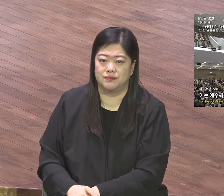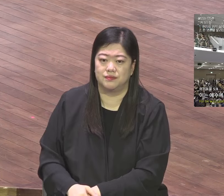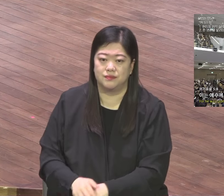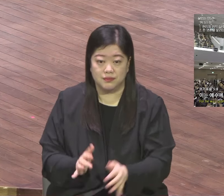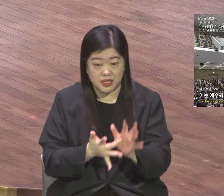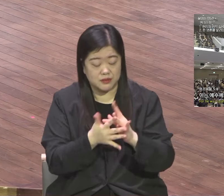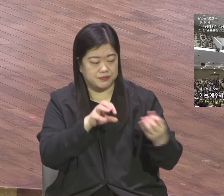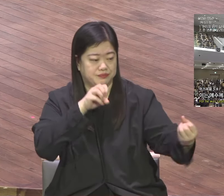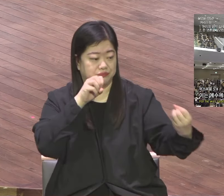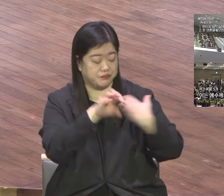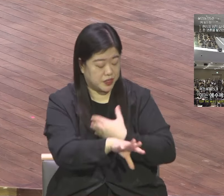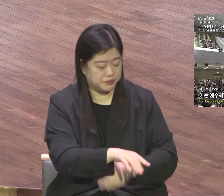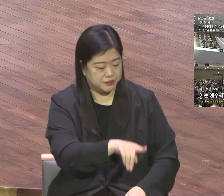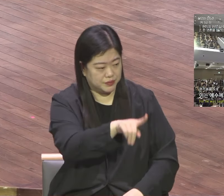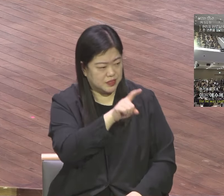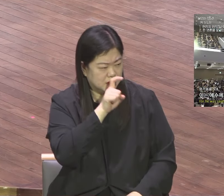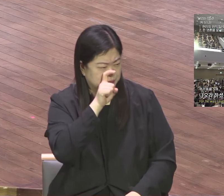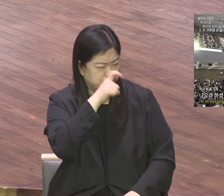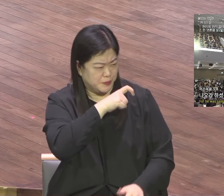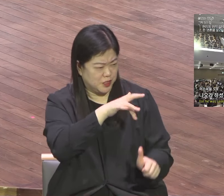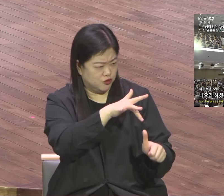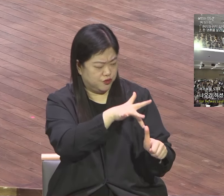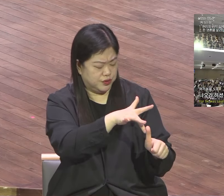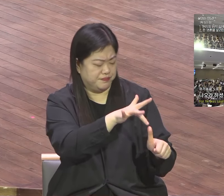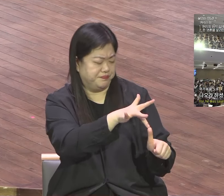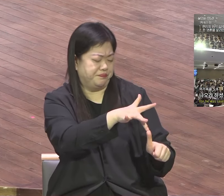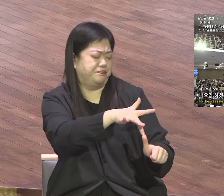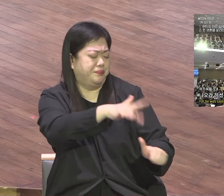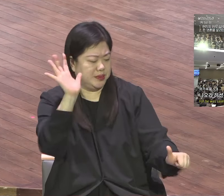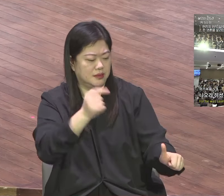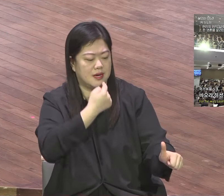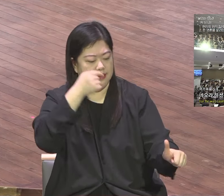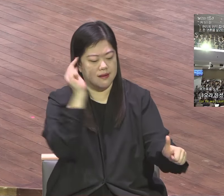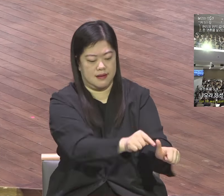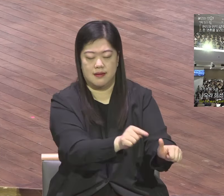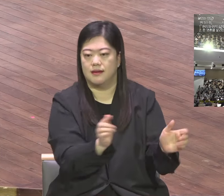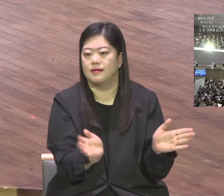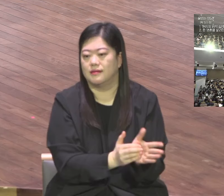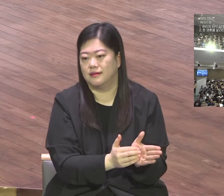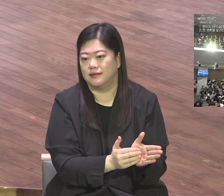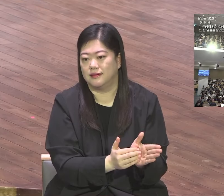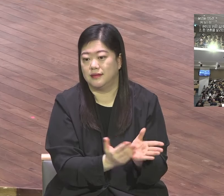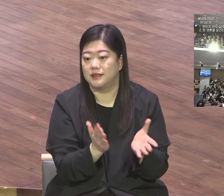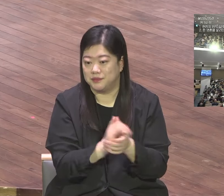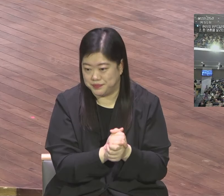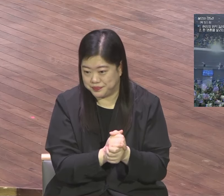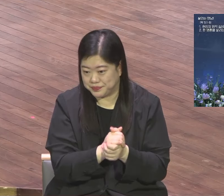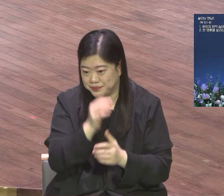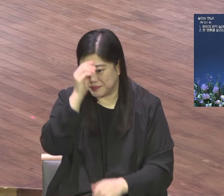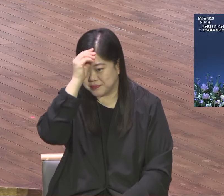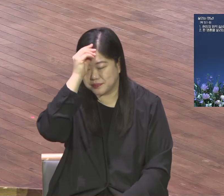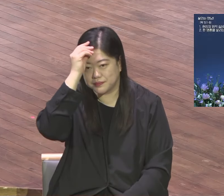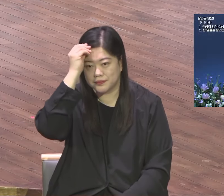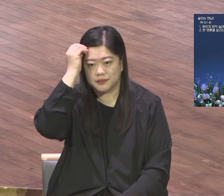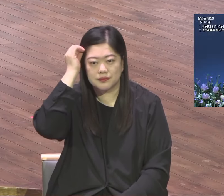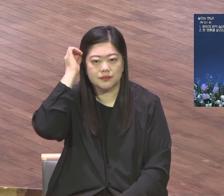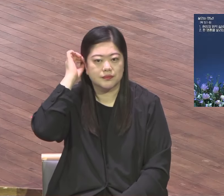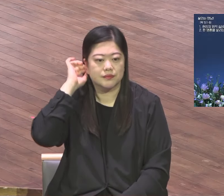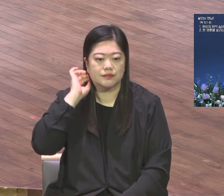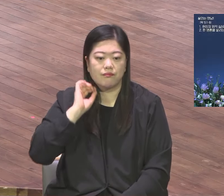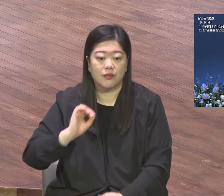이르시기를 더러운 귀신아 그 사람에서 나오라 하셨습니다. 예수님께서